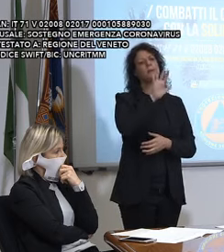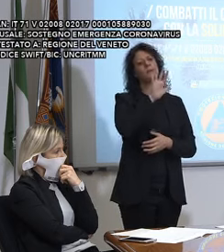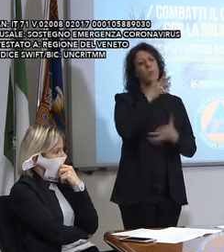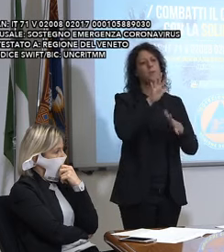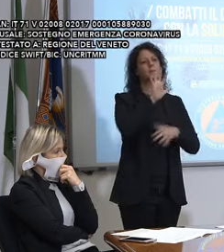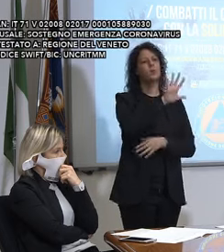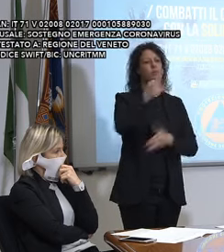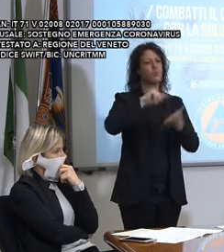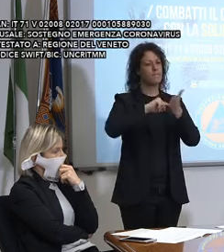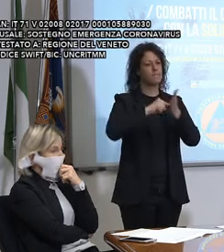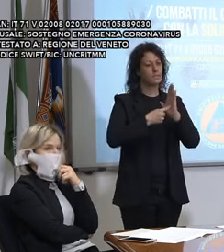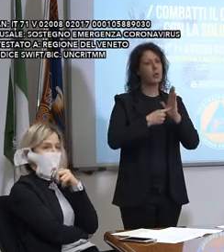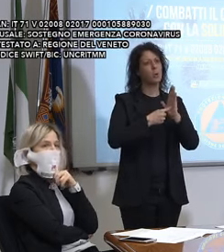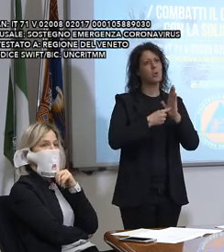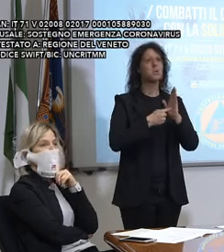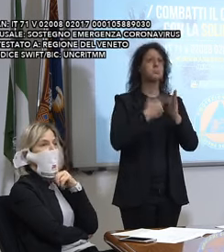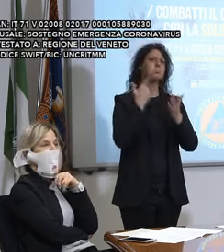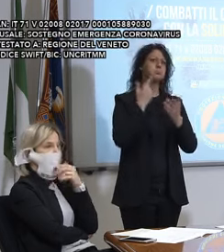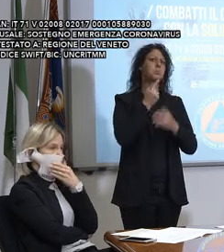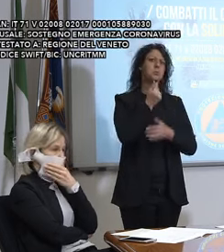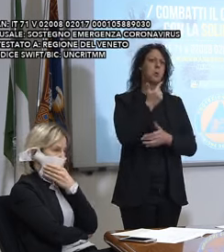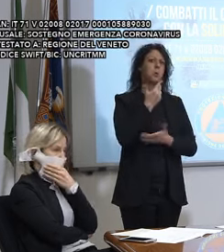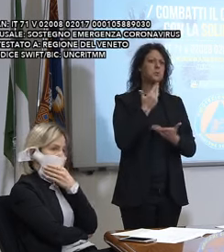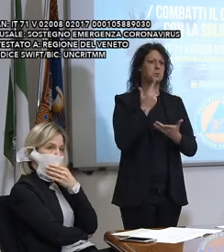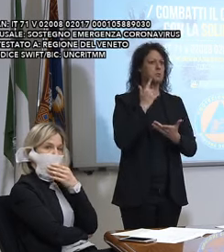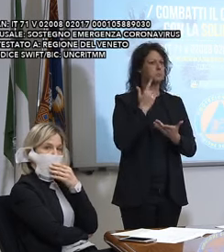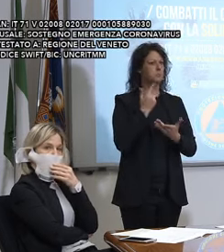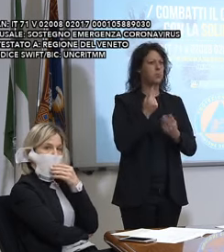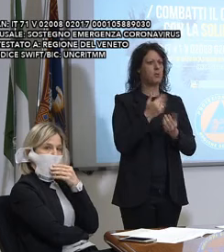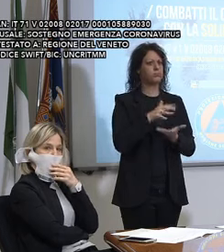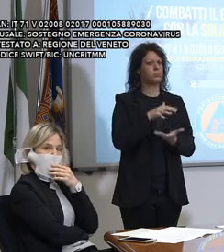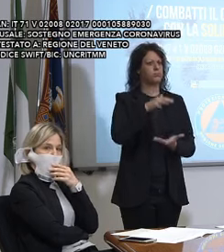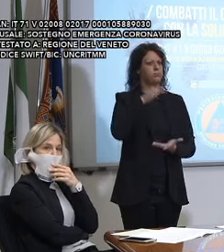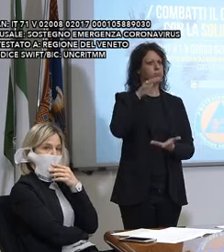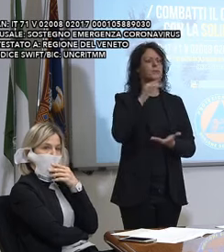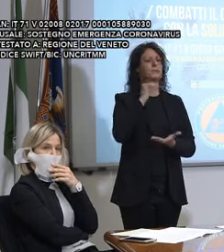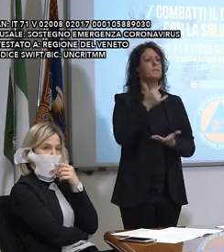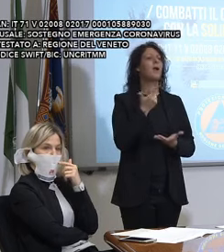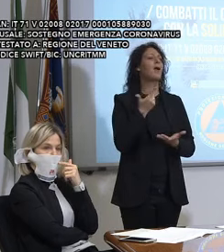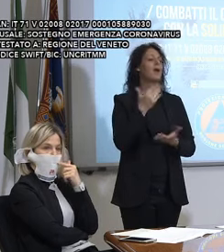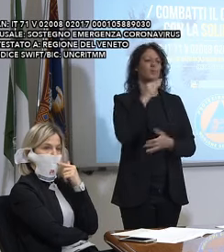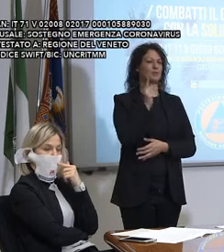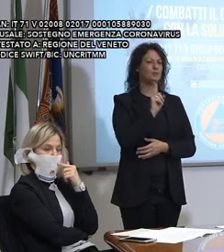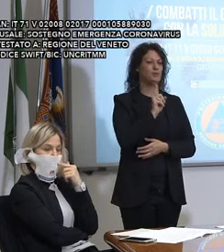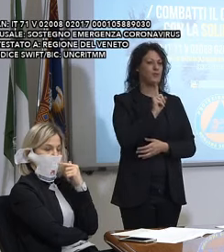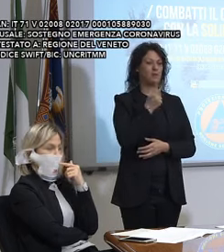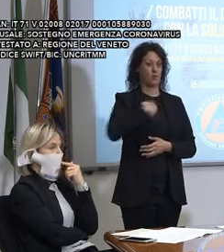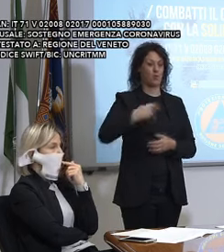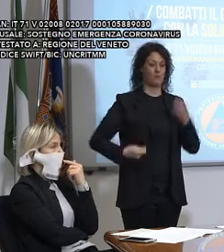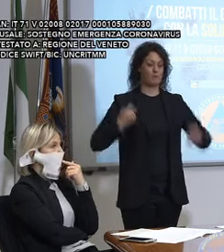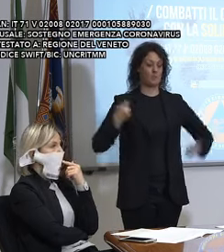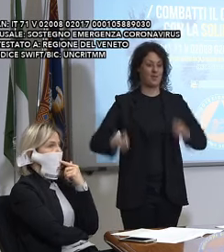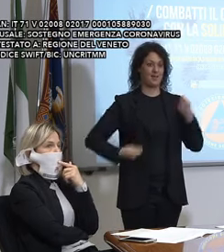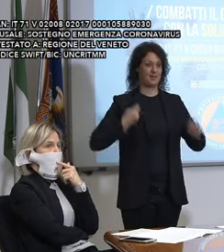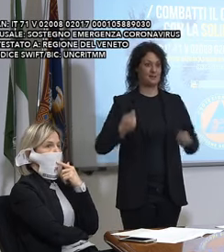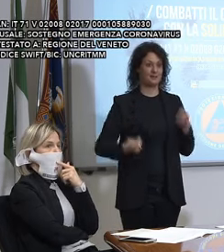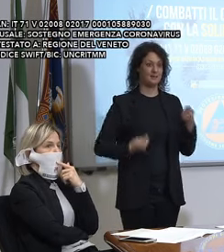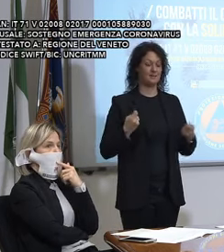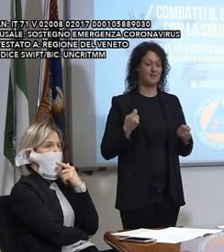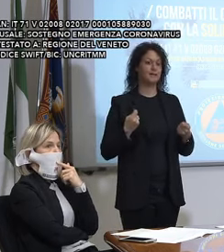una grande cifra, ma non è sufficiente per tutto quello che abbiamo speso, che non vuol dire che lo dobbiamo pagare con le